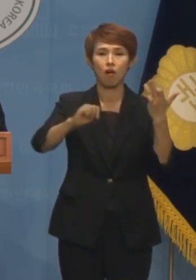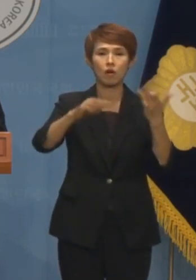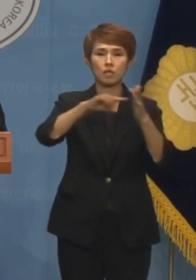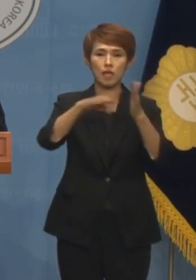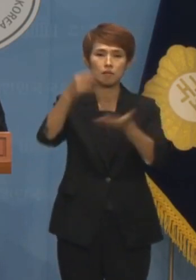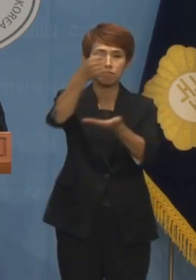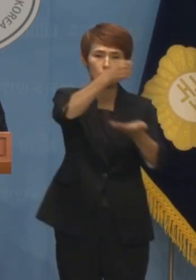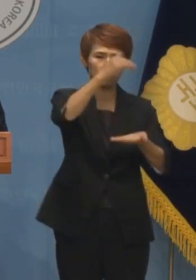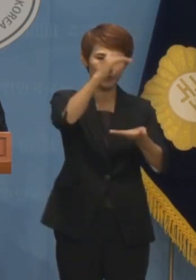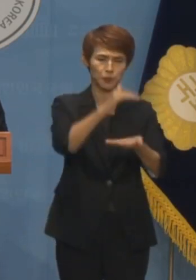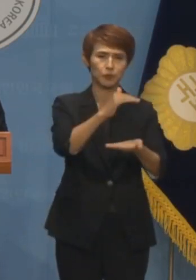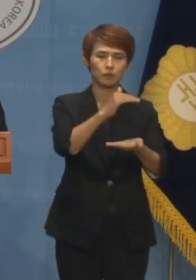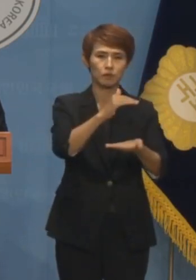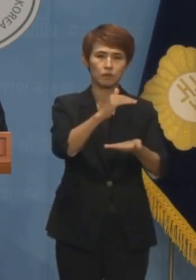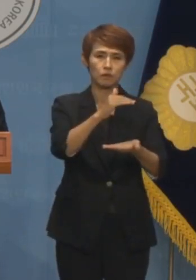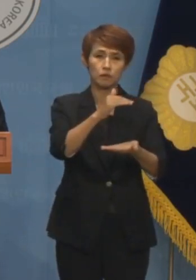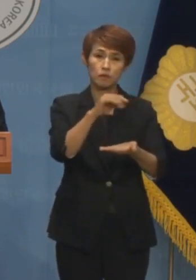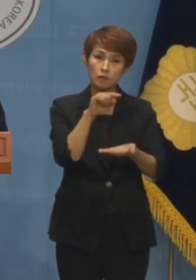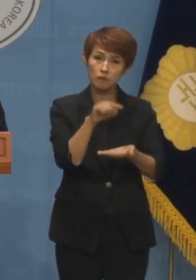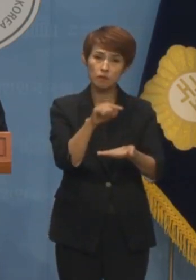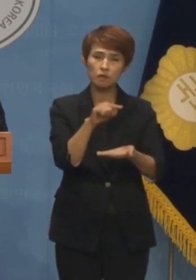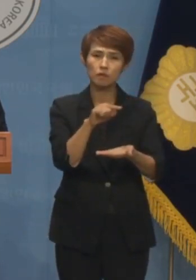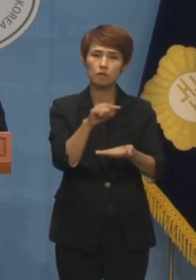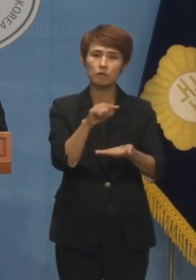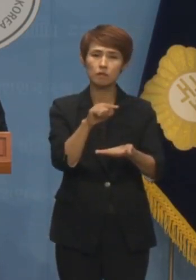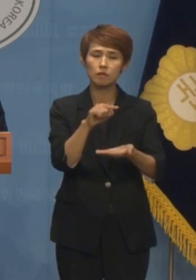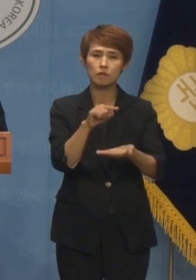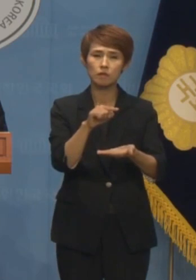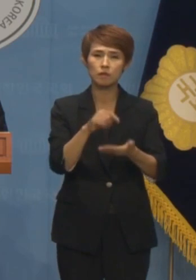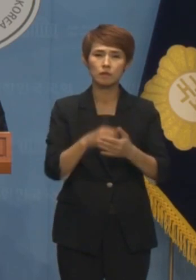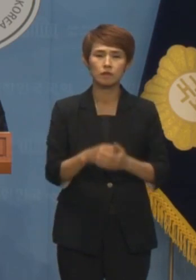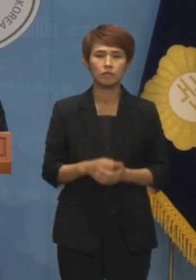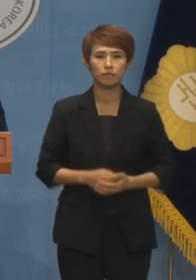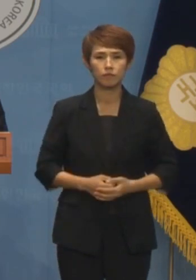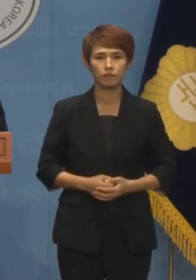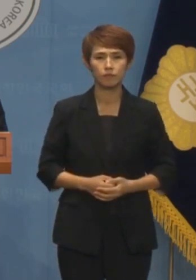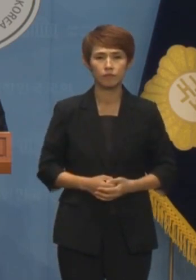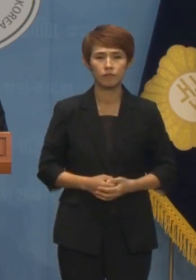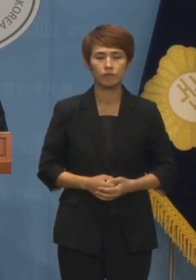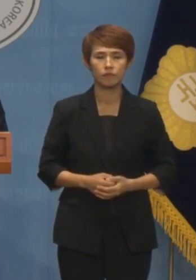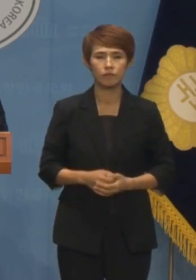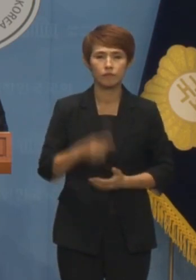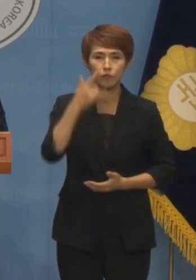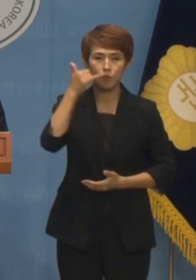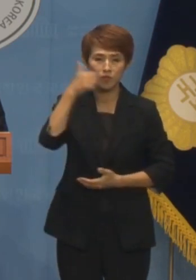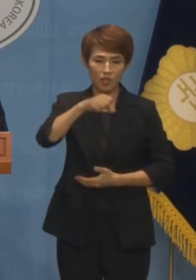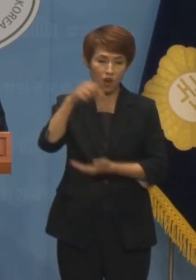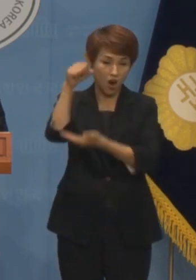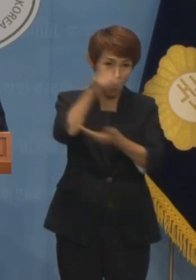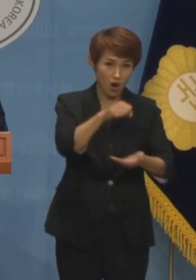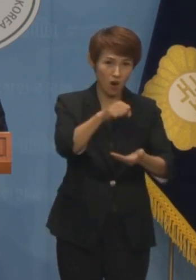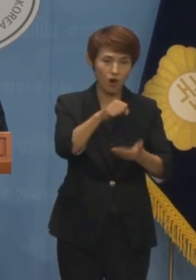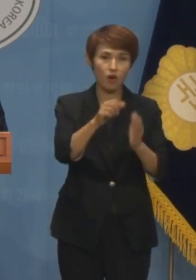줄어듭니다. 상속세는 전체 피상속인 29만